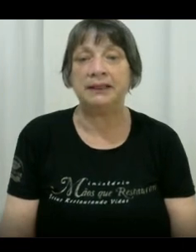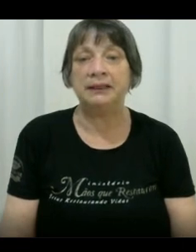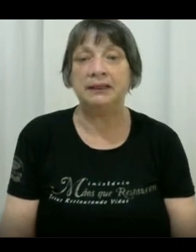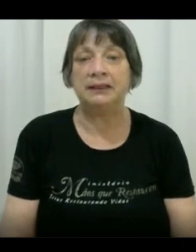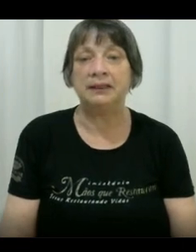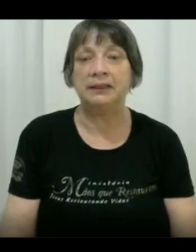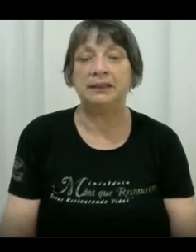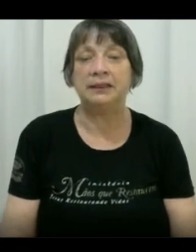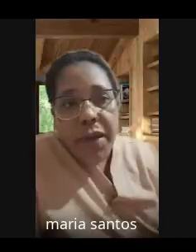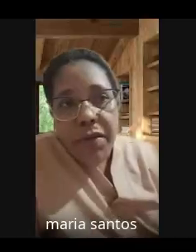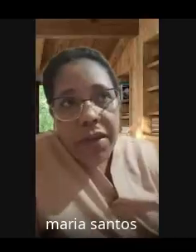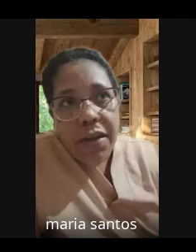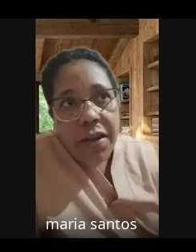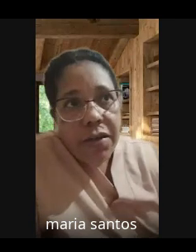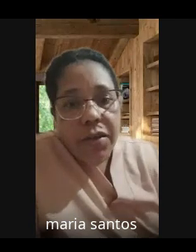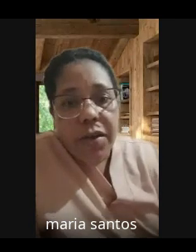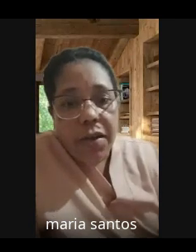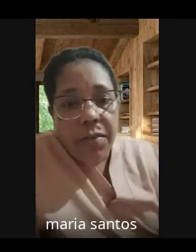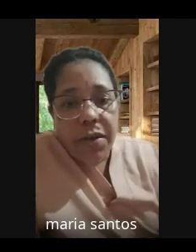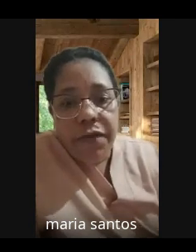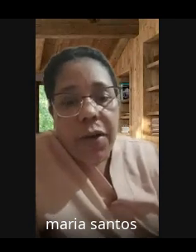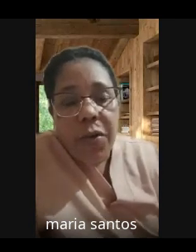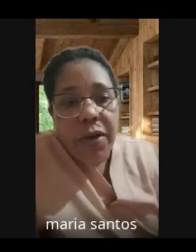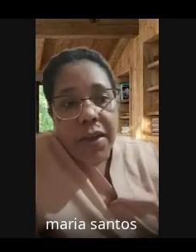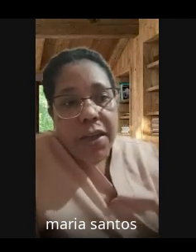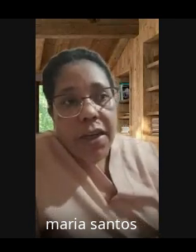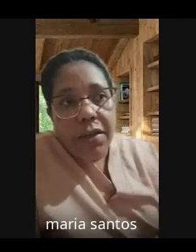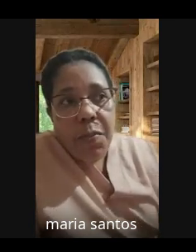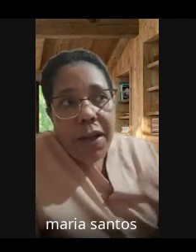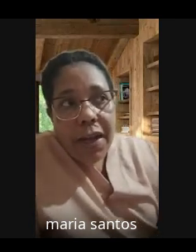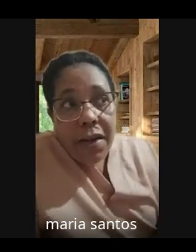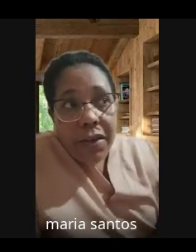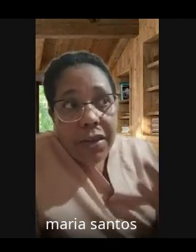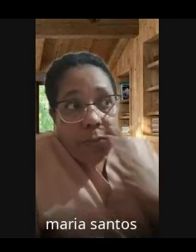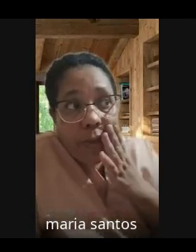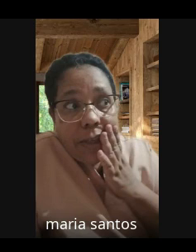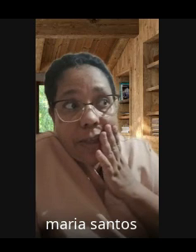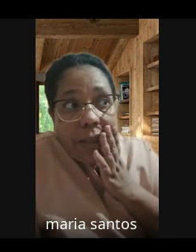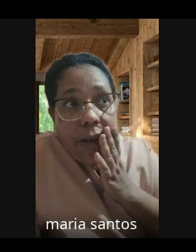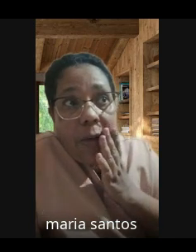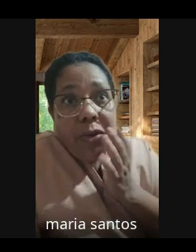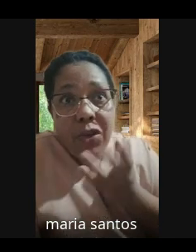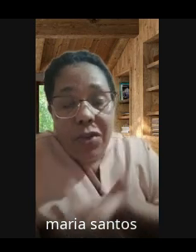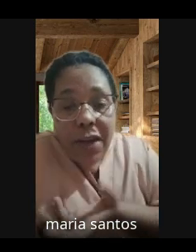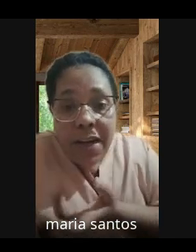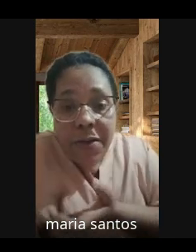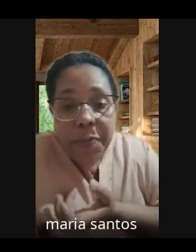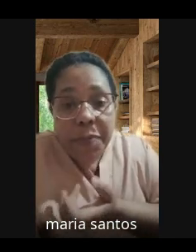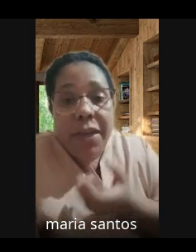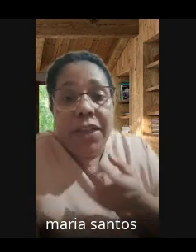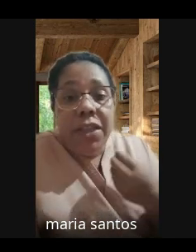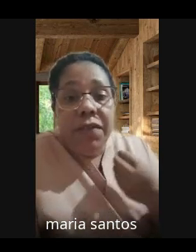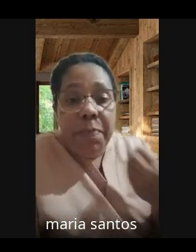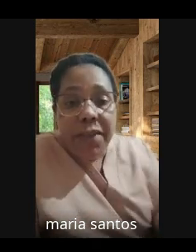Então, é bem o que a nossa irmã aí falou, né? São palavras que, tipo assim, se é um dicionário